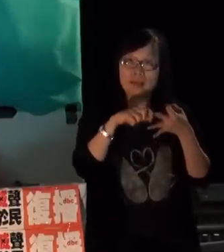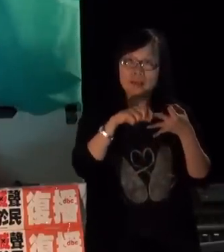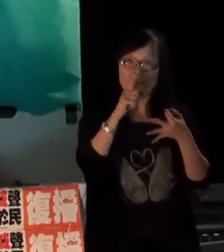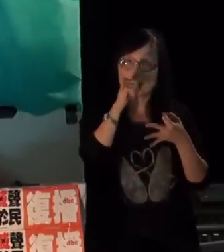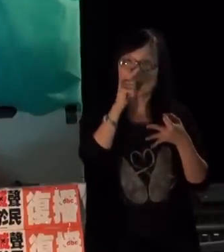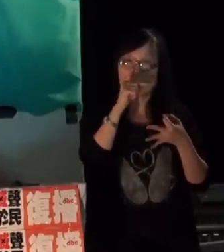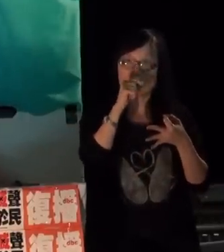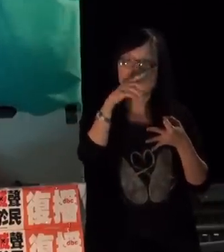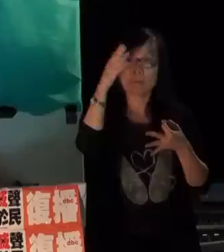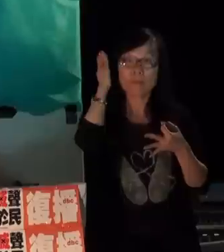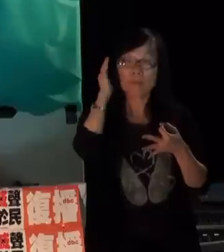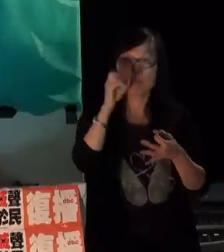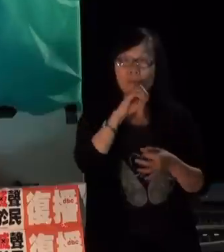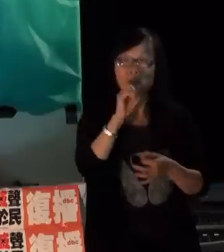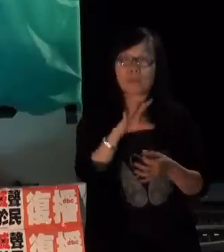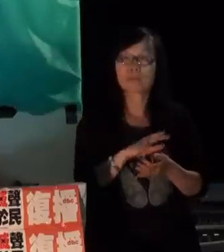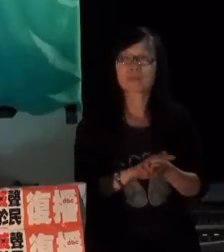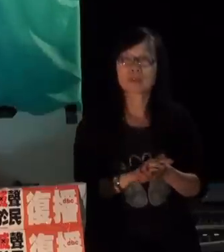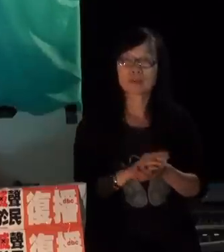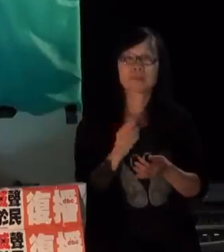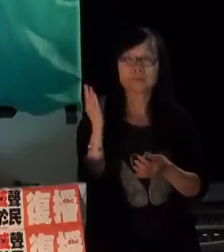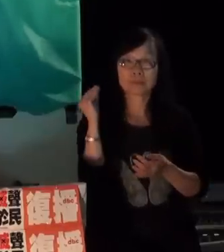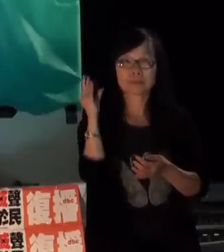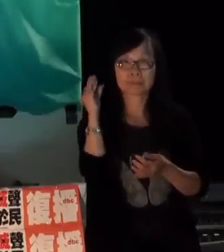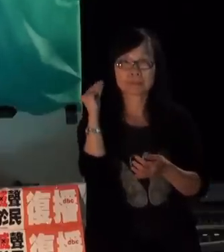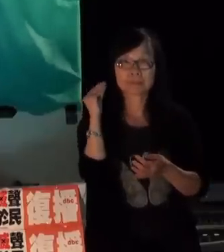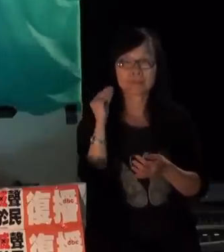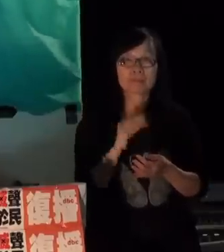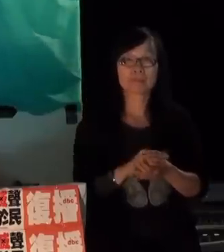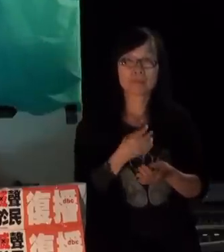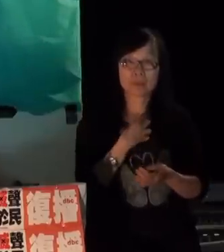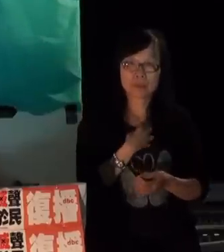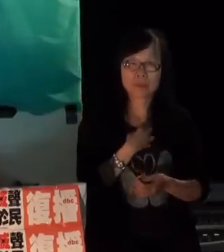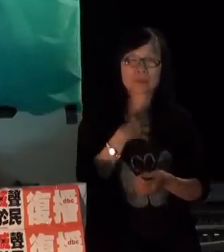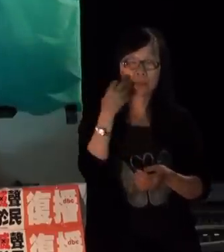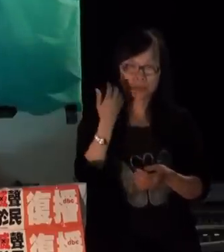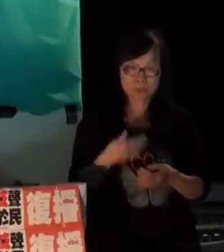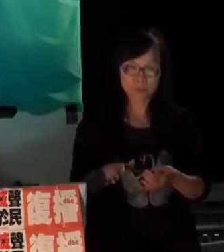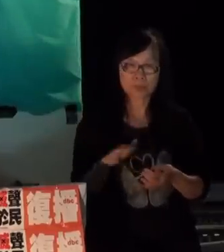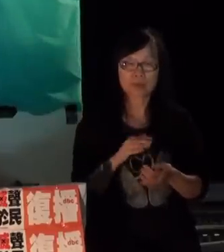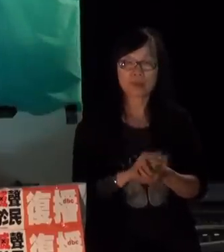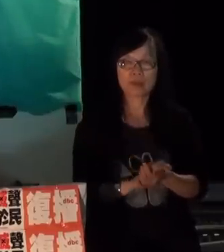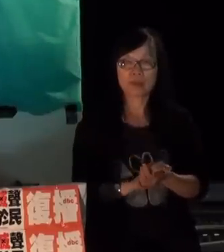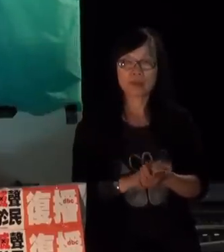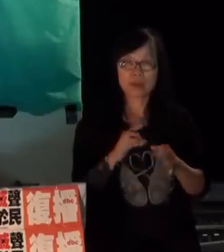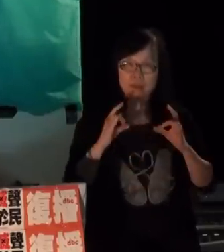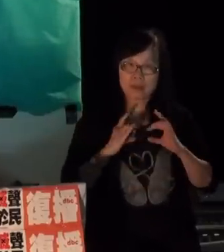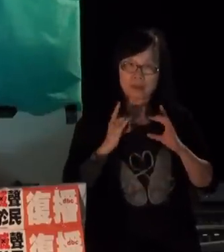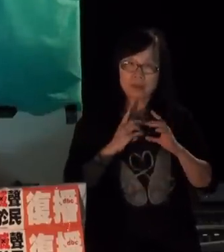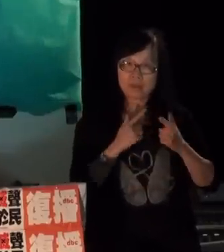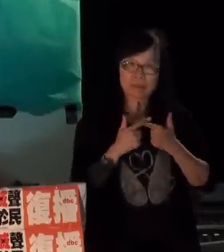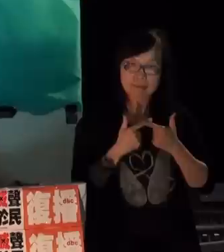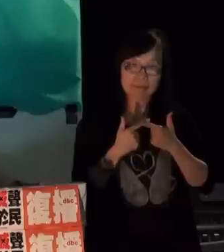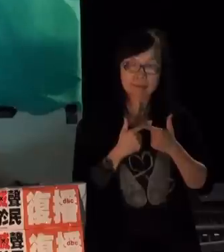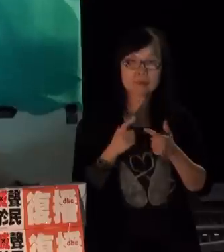下旬咧，聽過啲大嘅，係嘛？佢聽過啲大嘅，咁佢覺得佢聽完之後咧。就係、是、一個私人糾紛，佢個狡